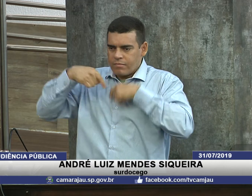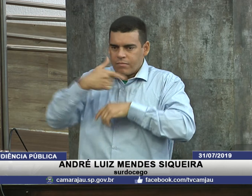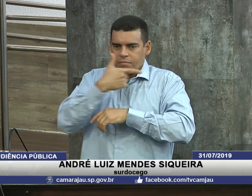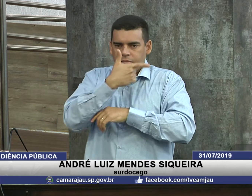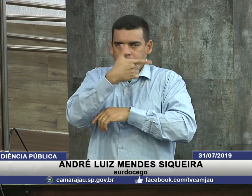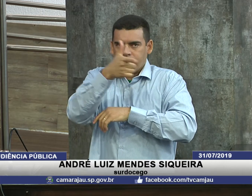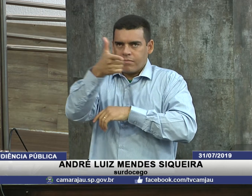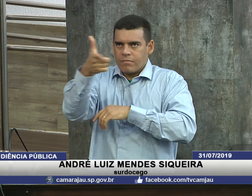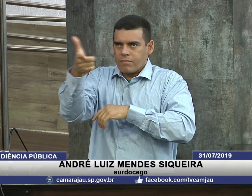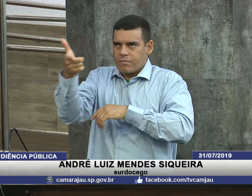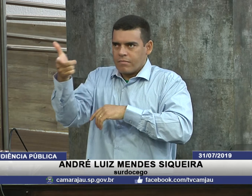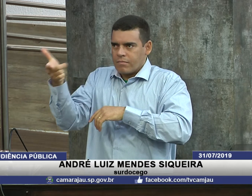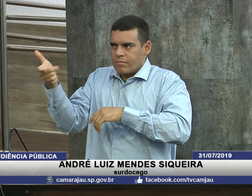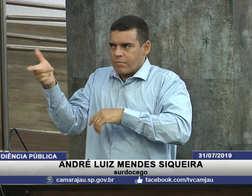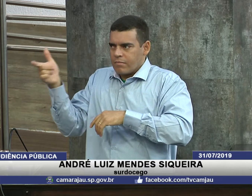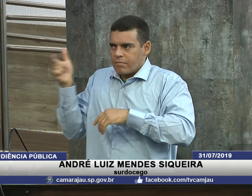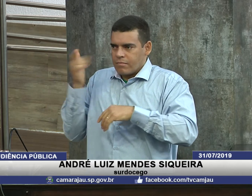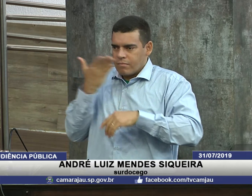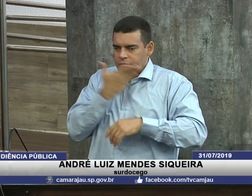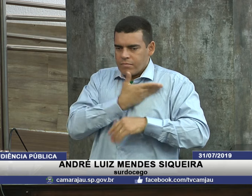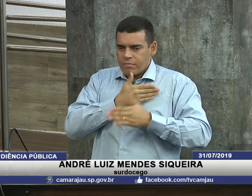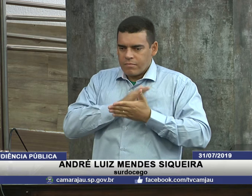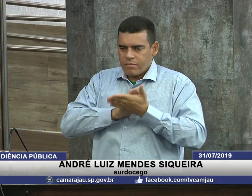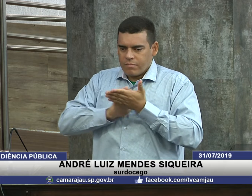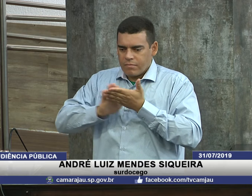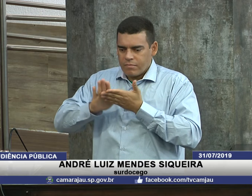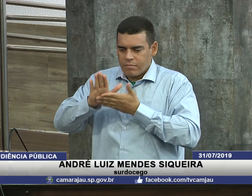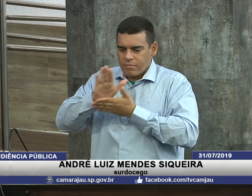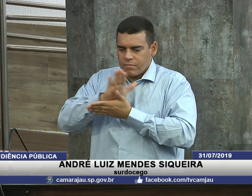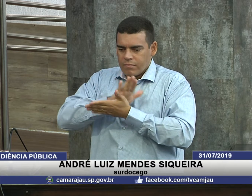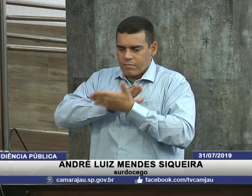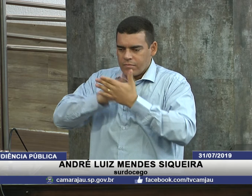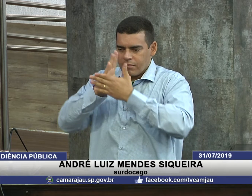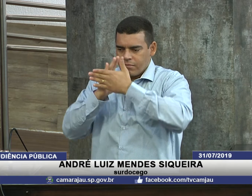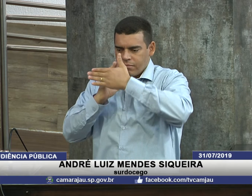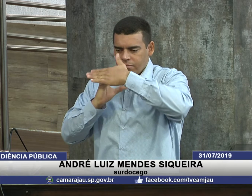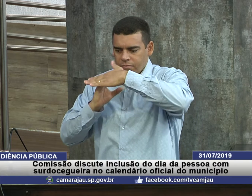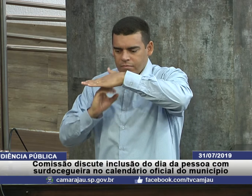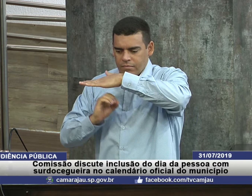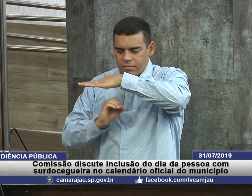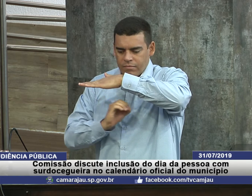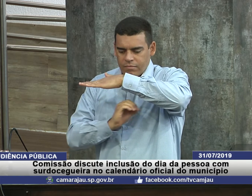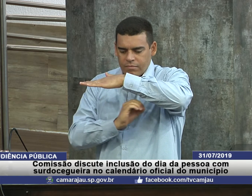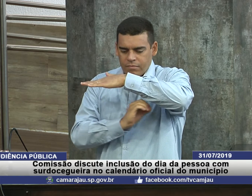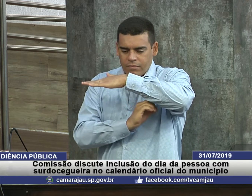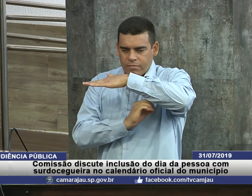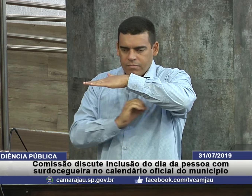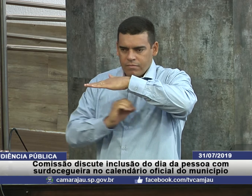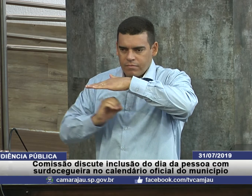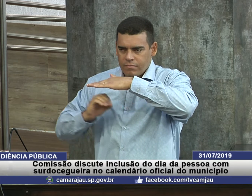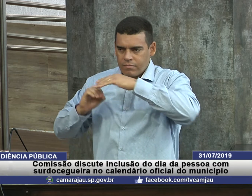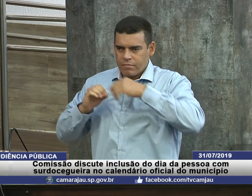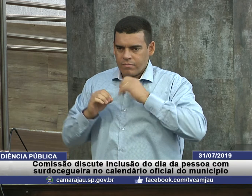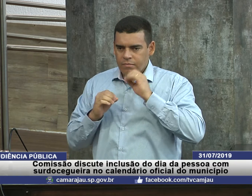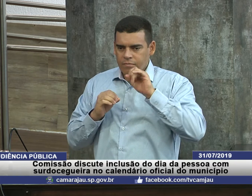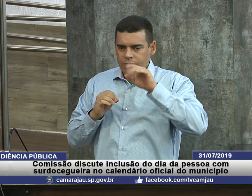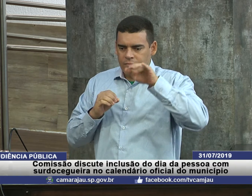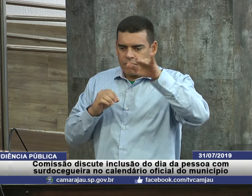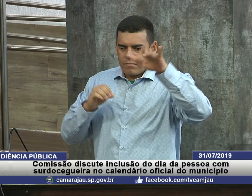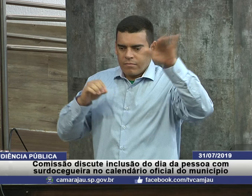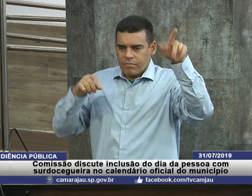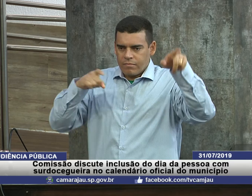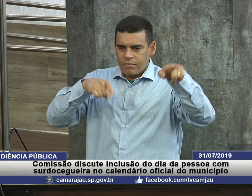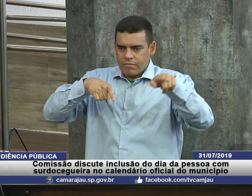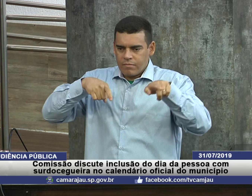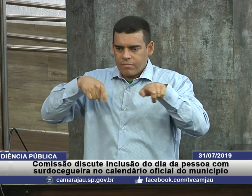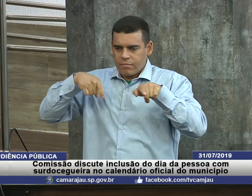E era um espaço simples que a gente não tinha informação, nada se falava sobre surdo-cegueira, não tinha noção nenhuma. Eu ficava em casa, fechado o dia todo